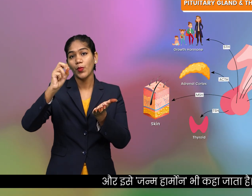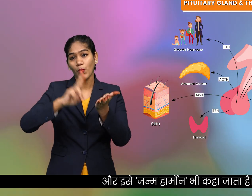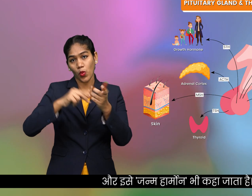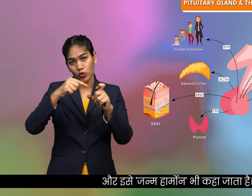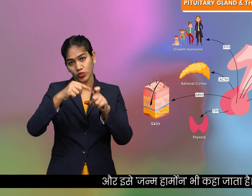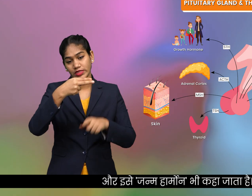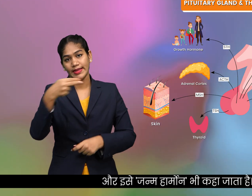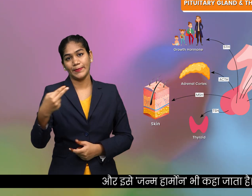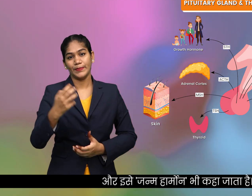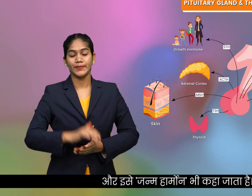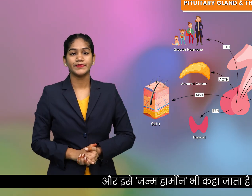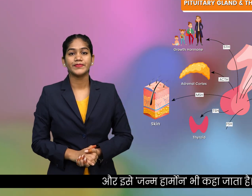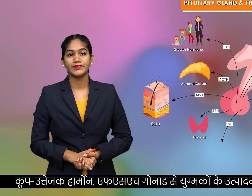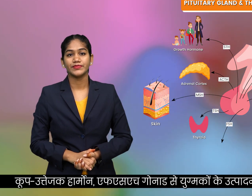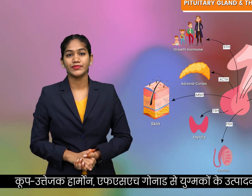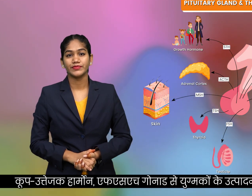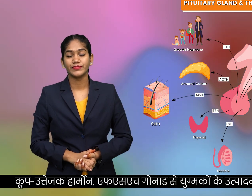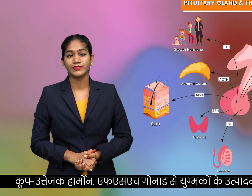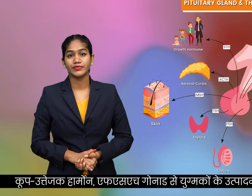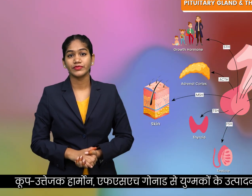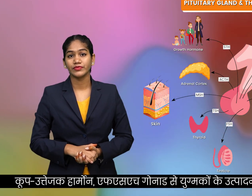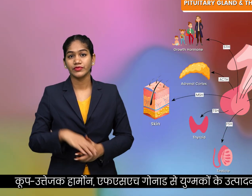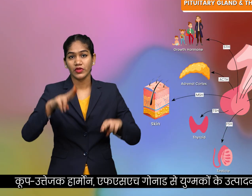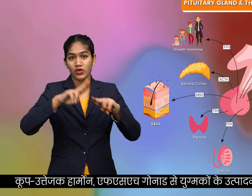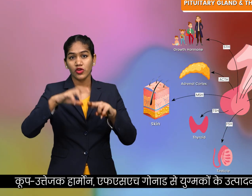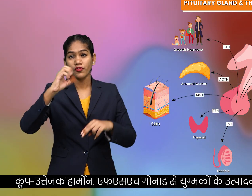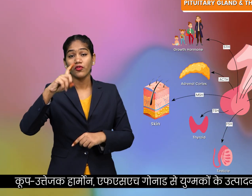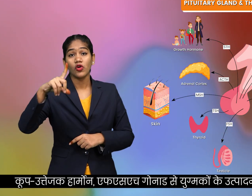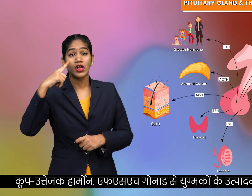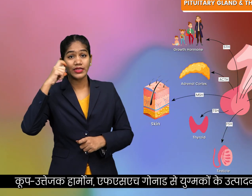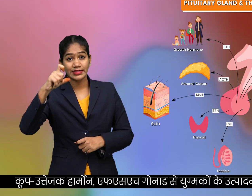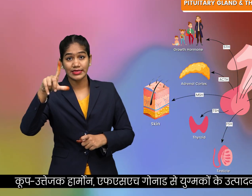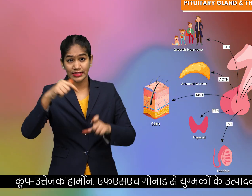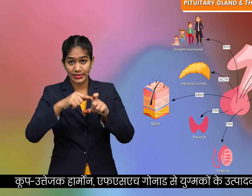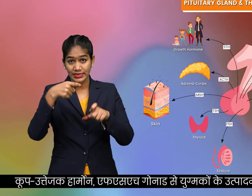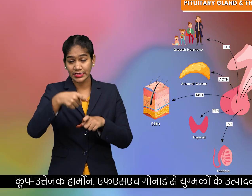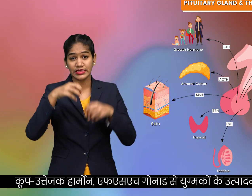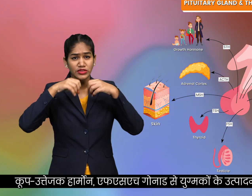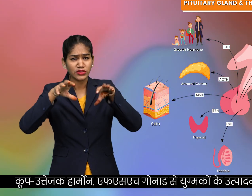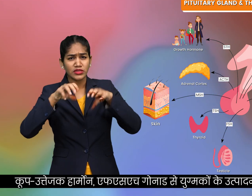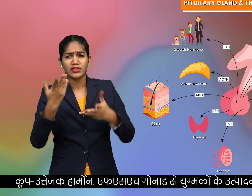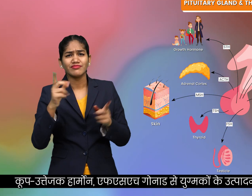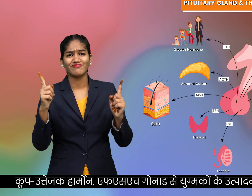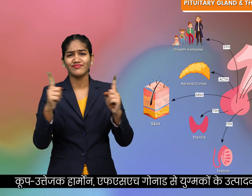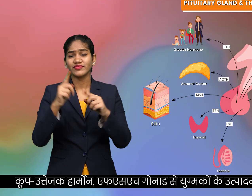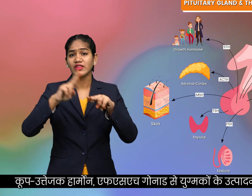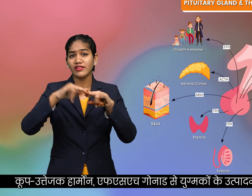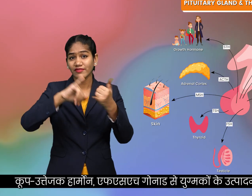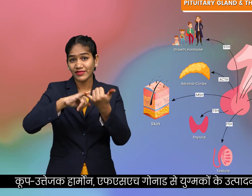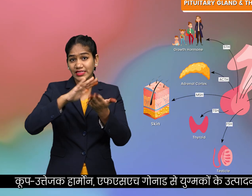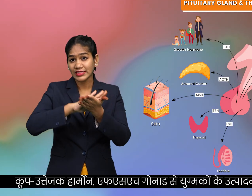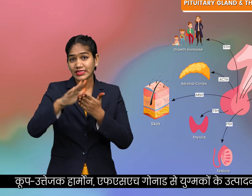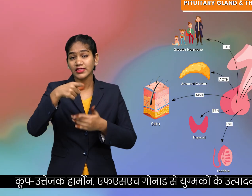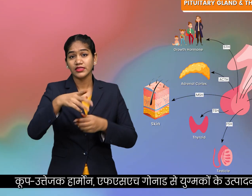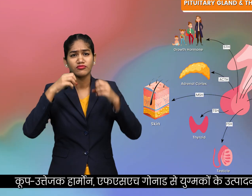कुप उत्तेजक हार्मोन FSH गोनाड